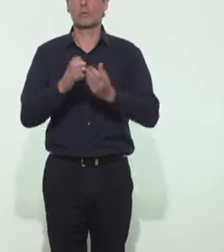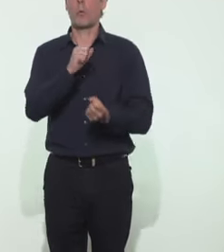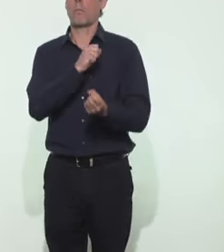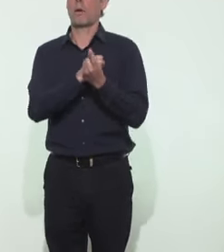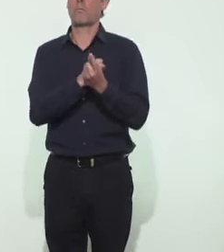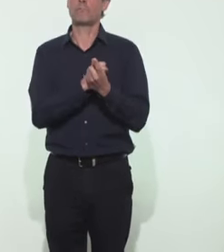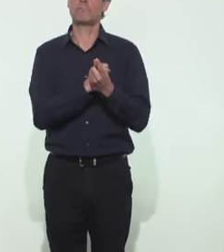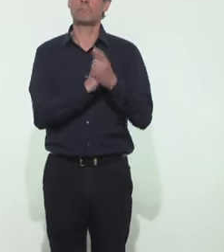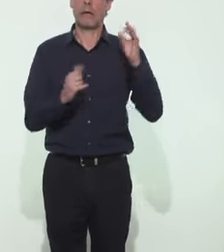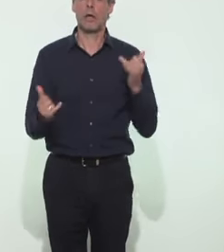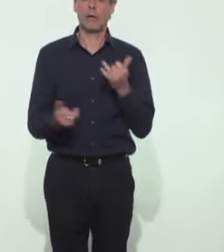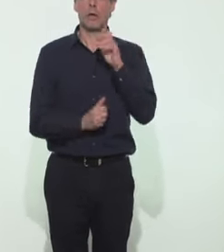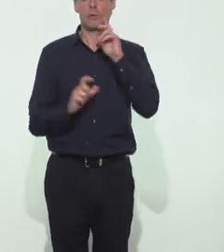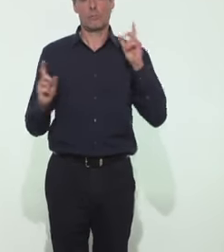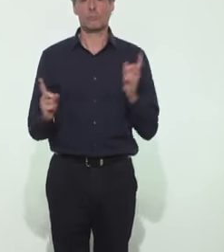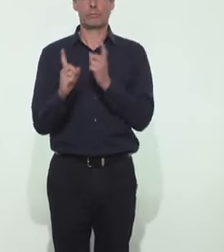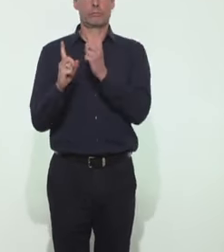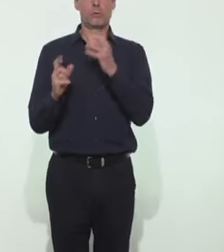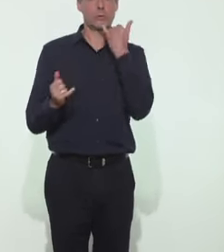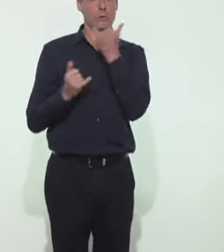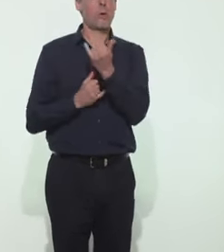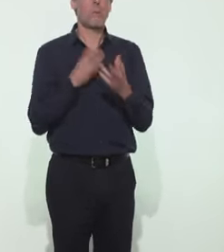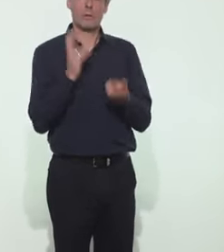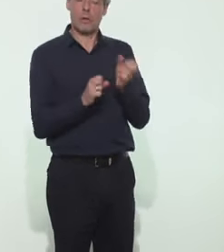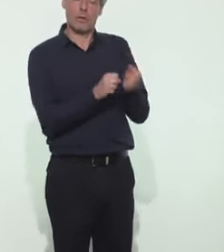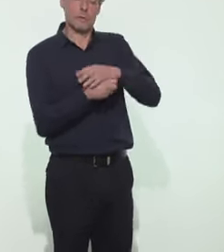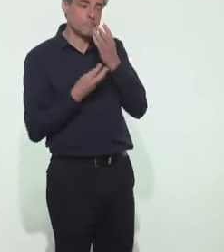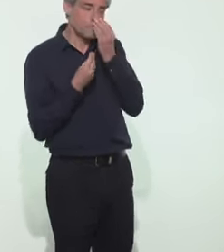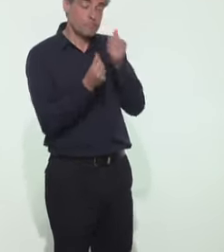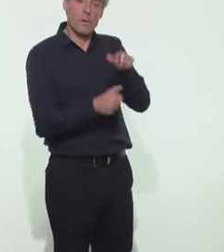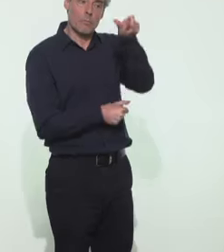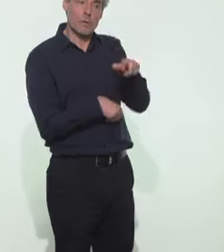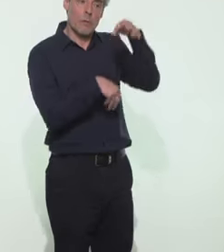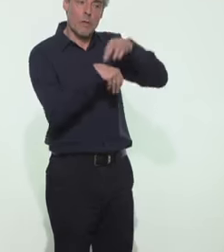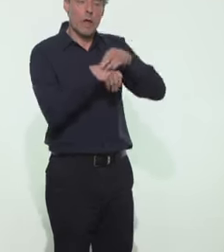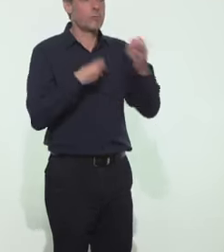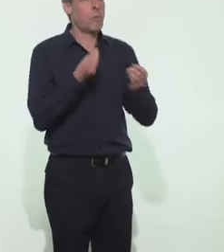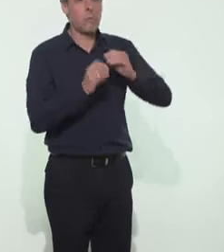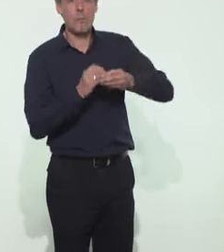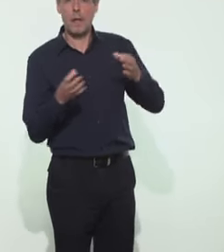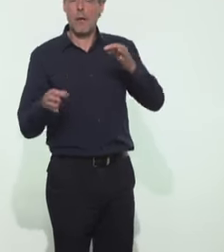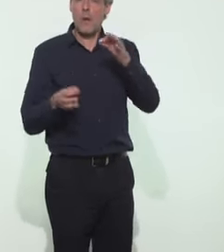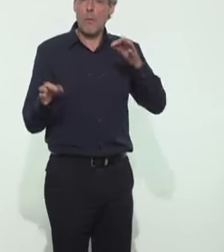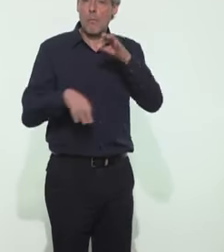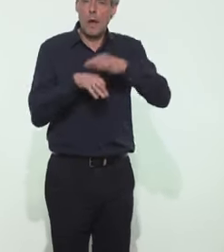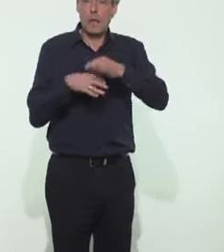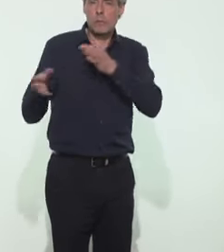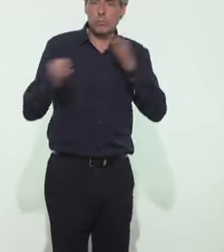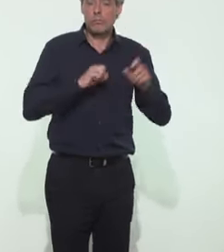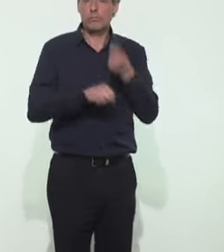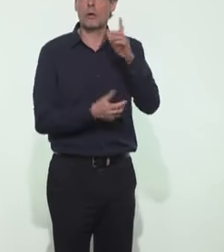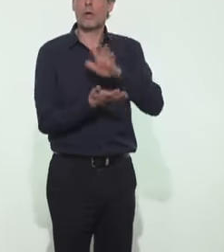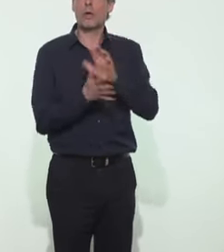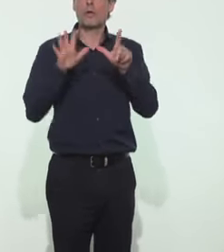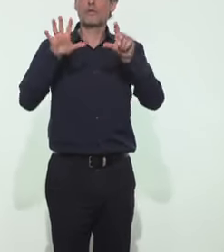consultations qui sont réservées aux patients atteints ou suspectés de kobe 19 ou bien en affection de longue durée ou âgées de plus de 70 ans